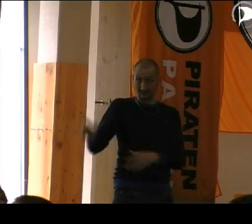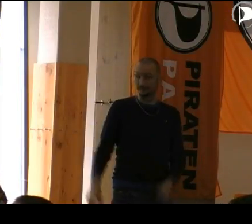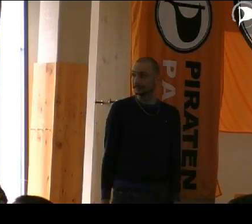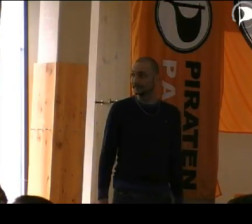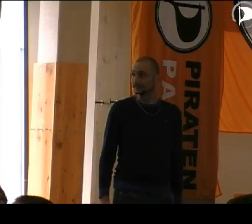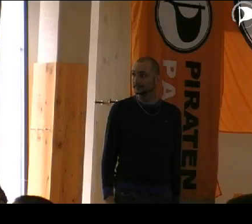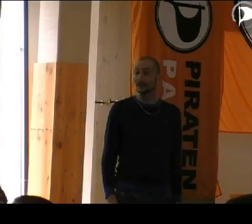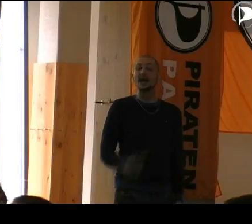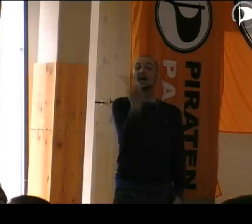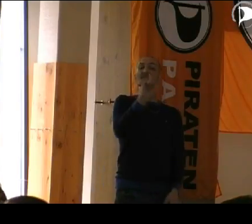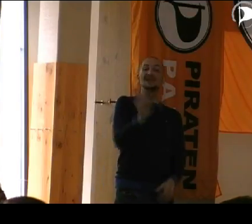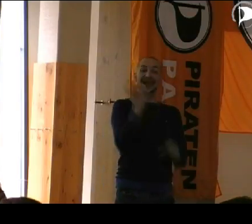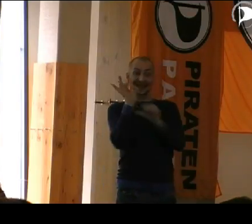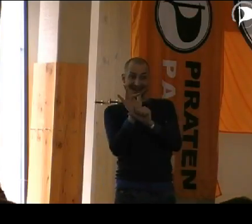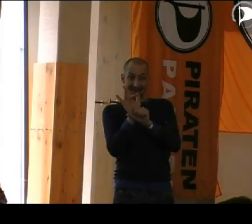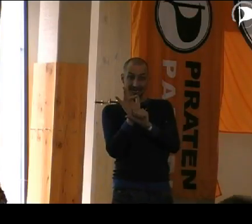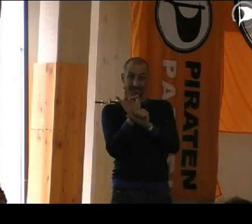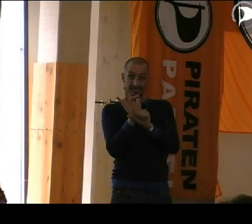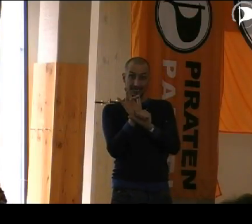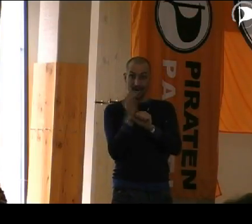hier ist dagegen